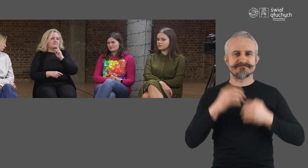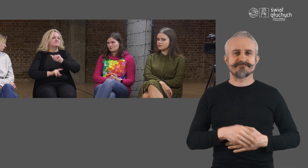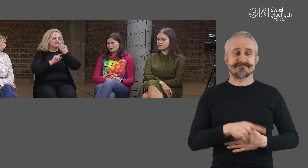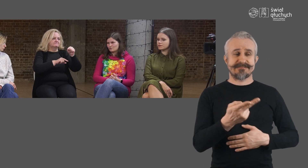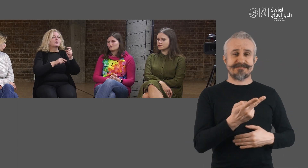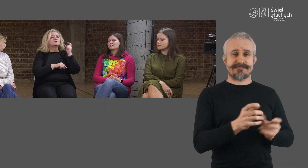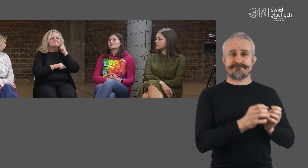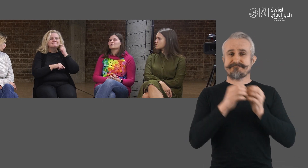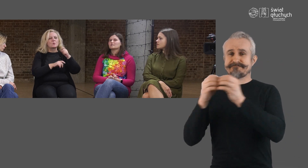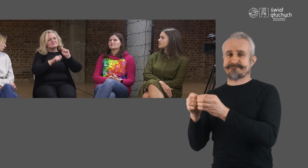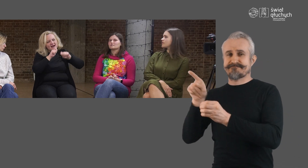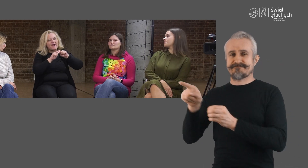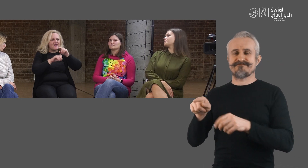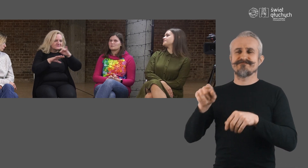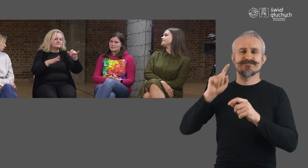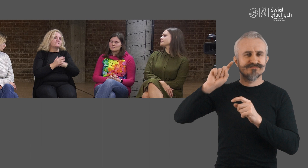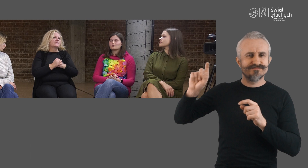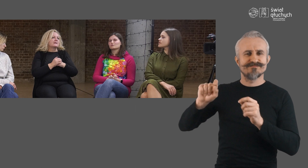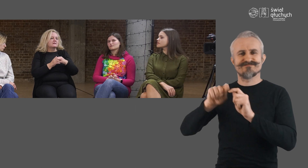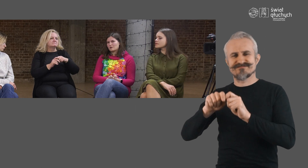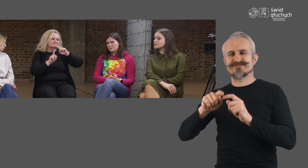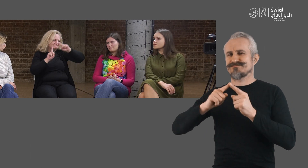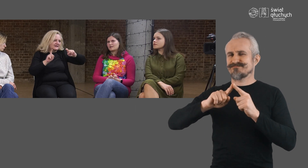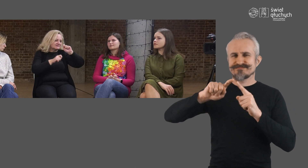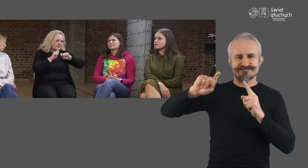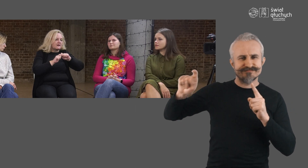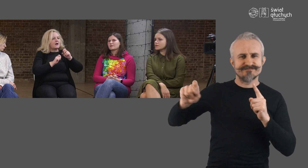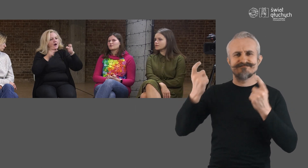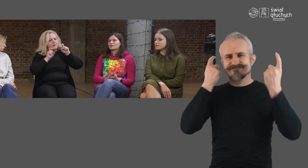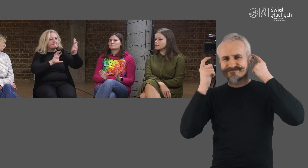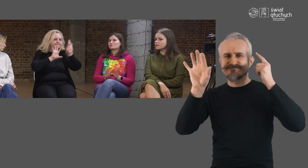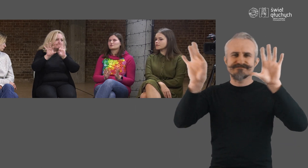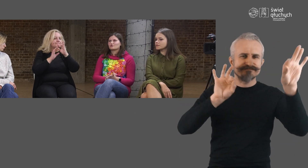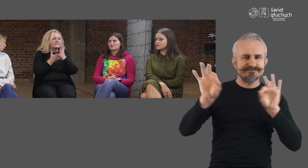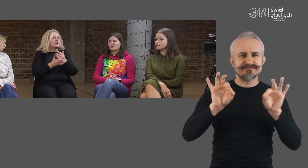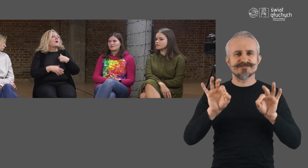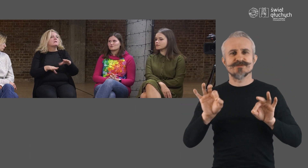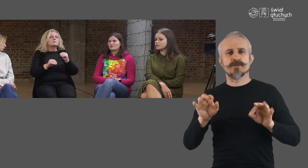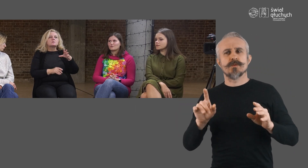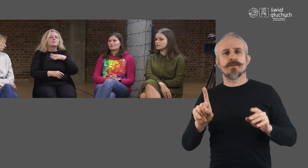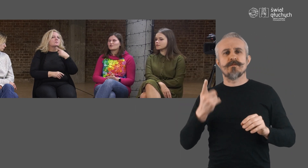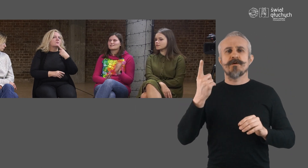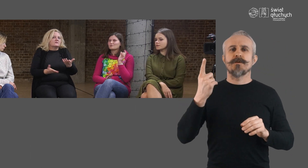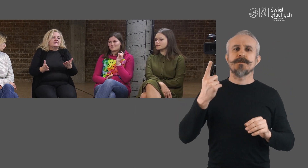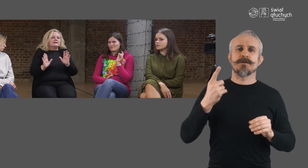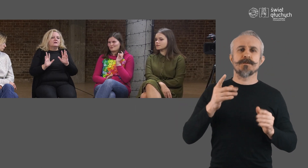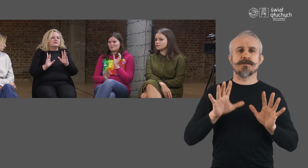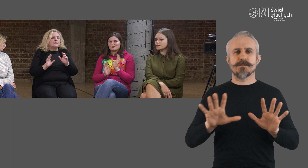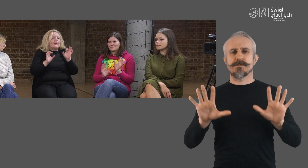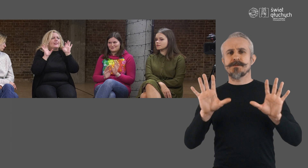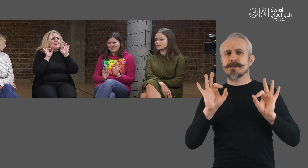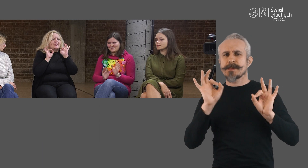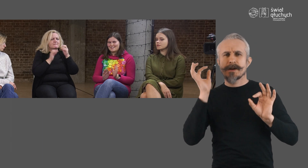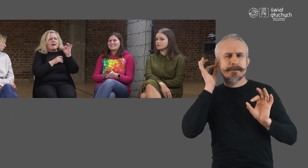protetyka słuchu, na badanie słuchu, wybrałam aparaty. Ja na początku też oczywiście mówiłam, że oby tylko jak najmniejsze były,